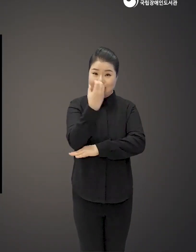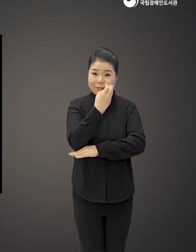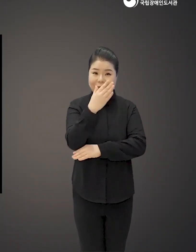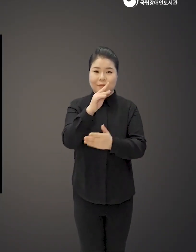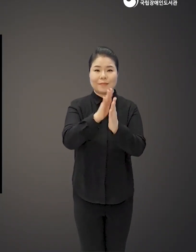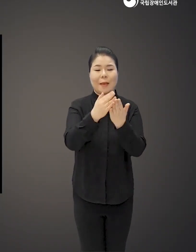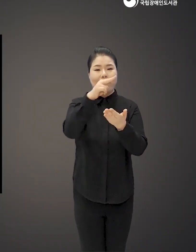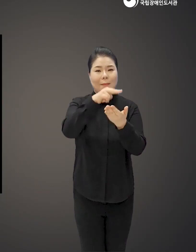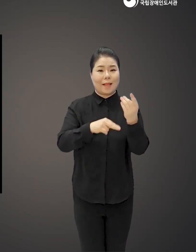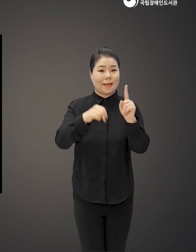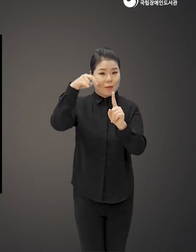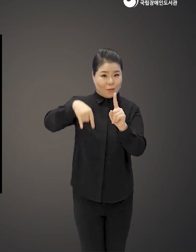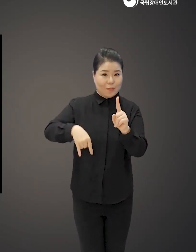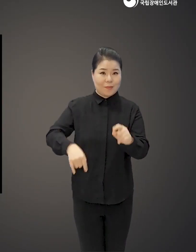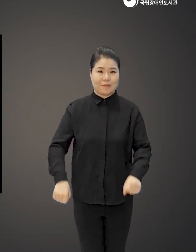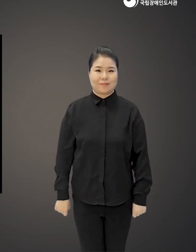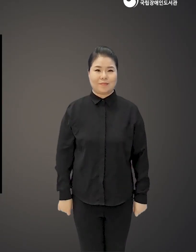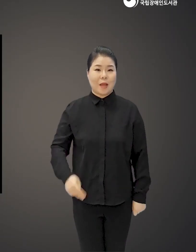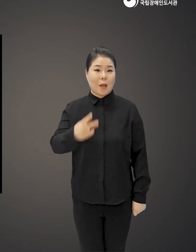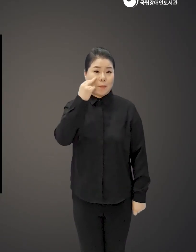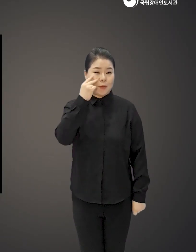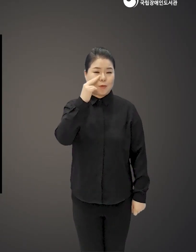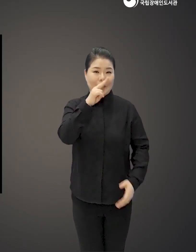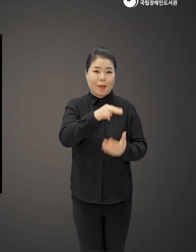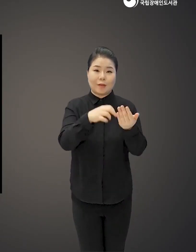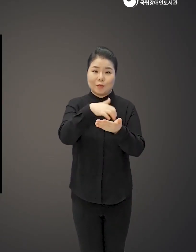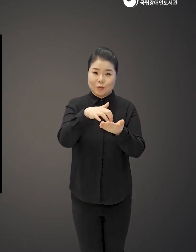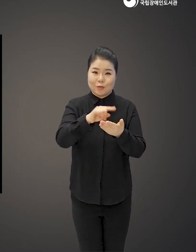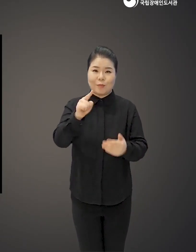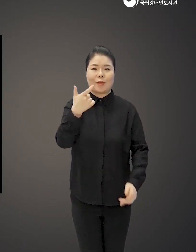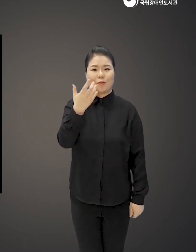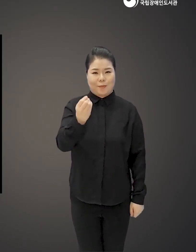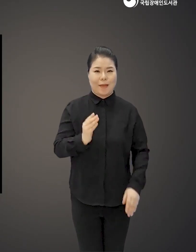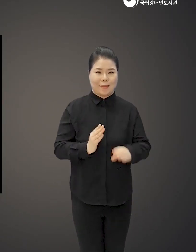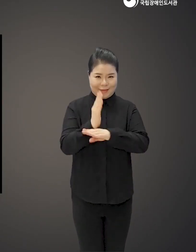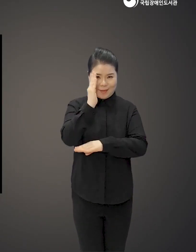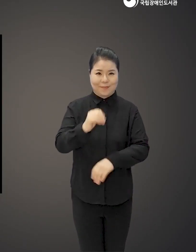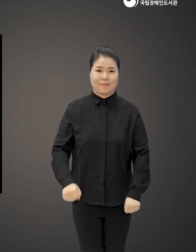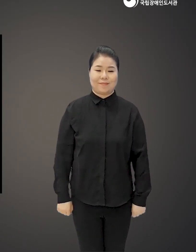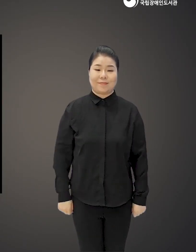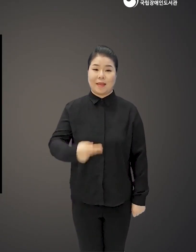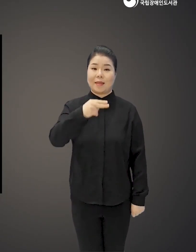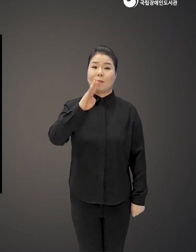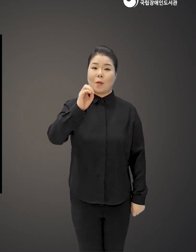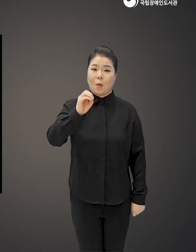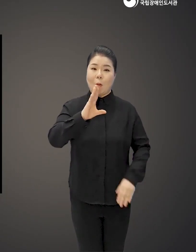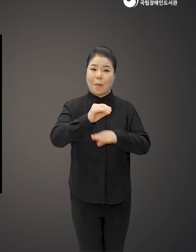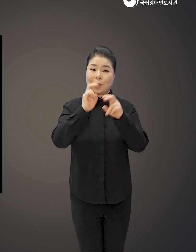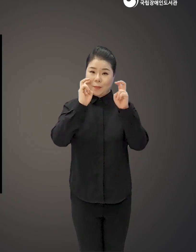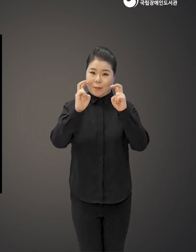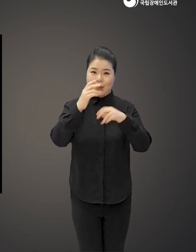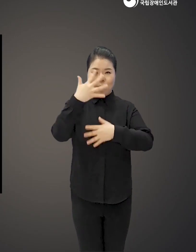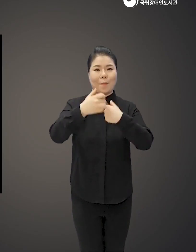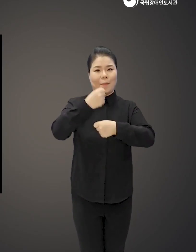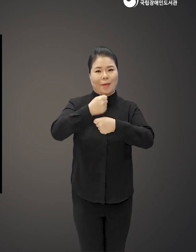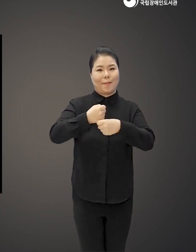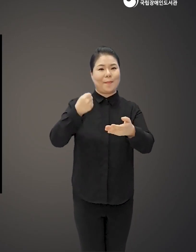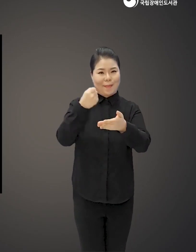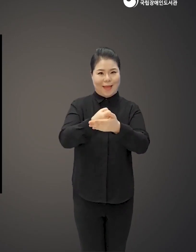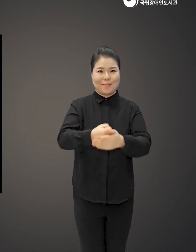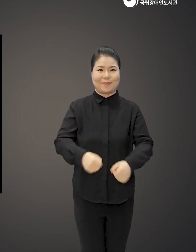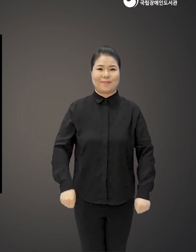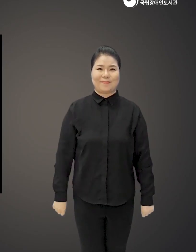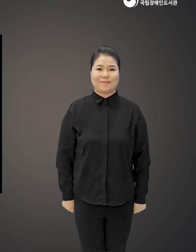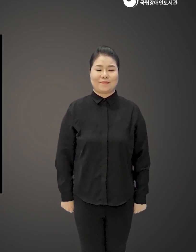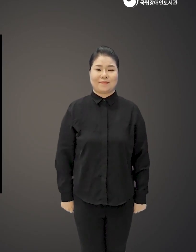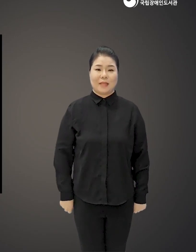뉴욕 타임스 베스트셀러 1위. 미국 160만 부 이상 판매. HBO 방송사 영상화